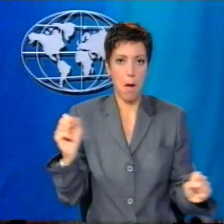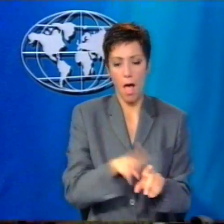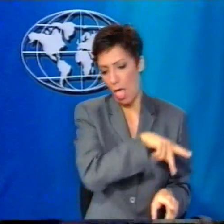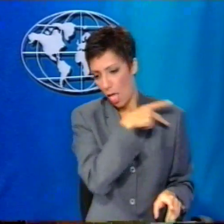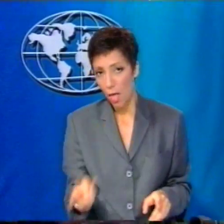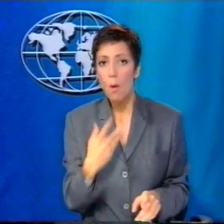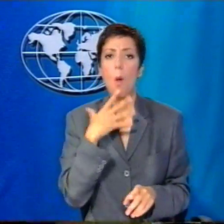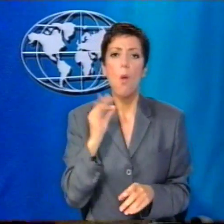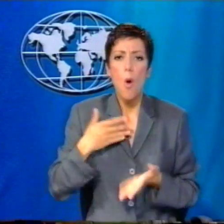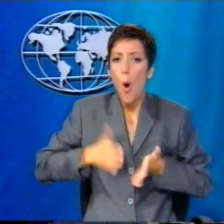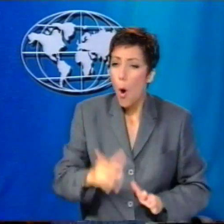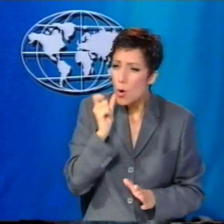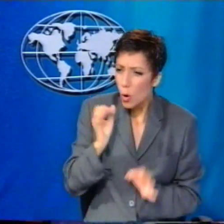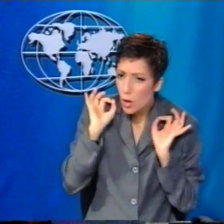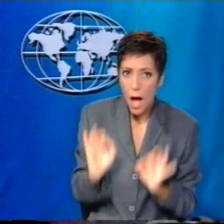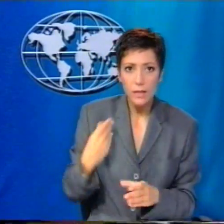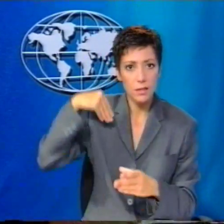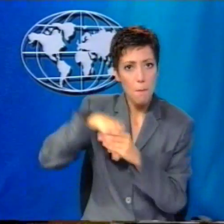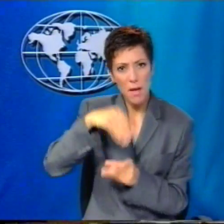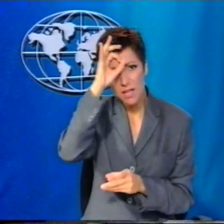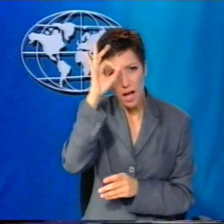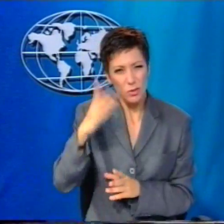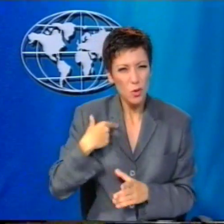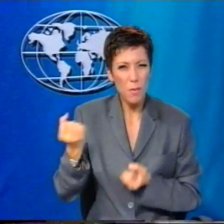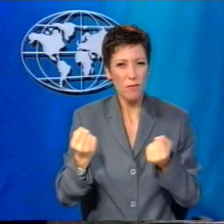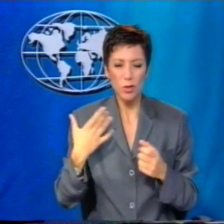το γιο της στο περιπολικό της αστυνομίας.